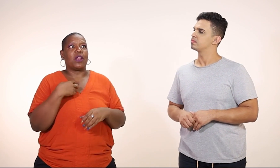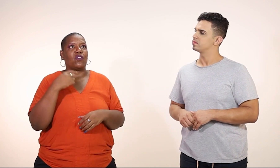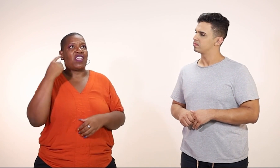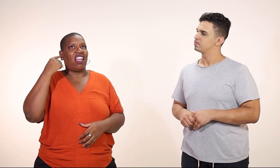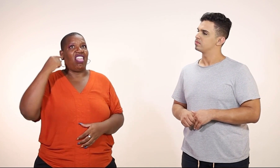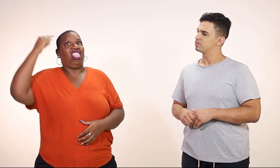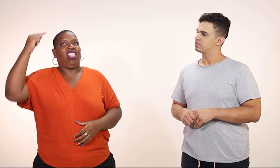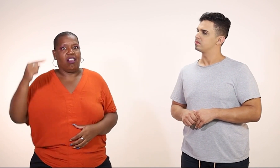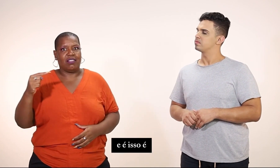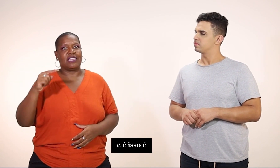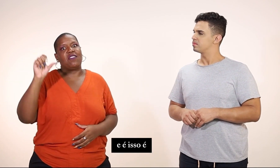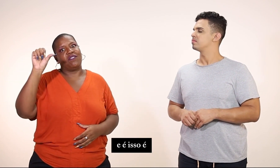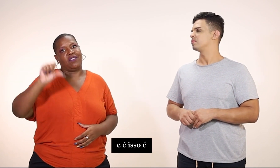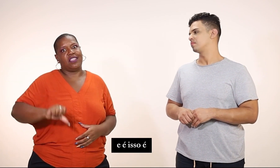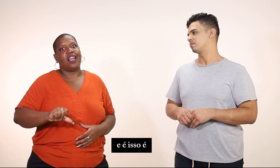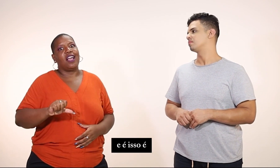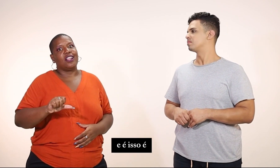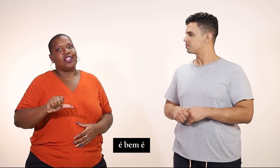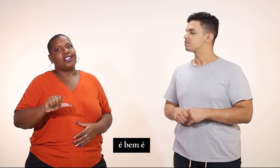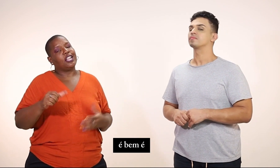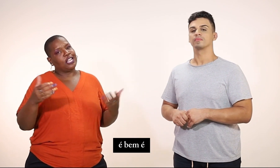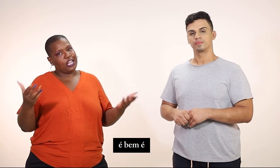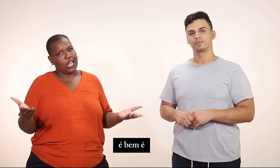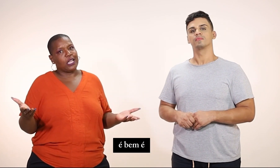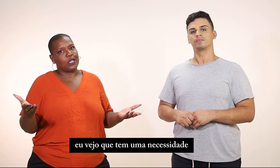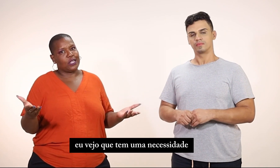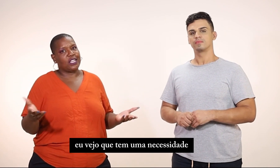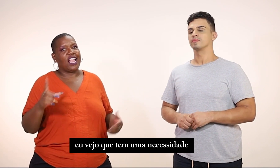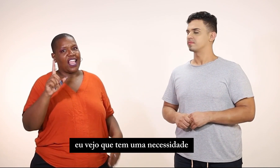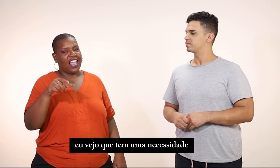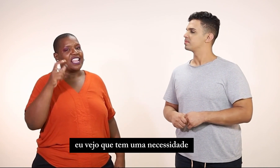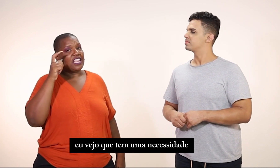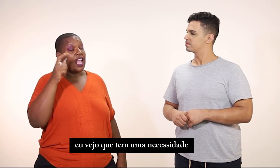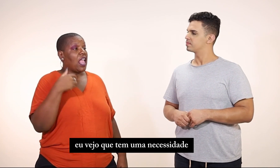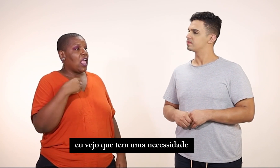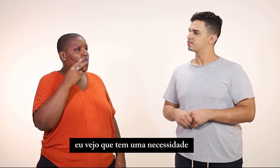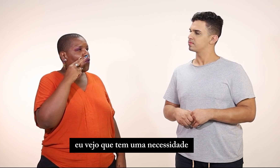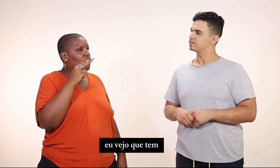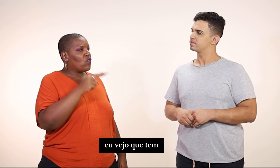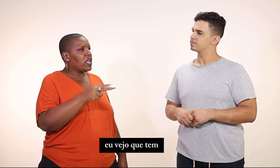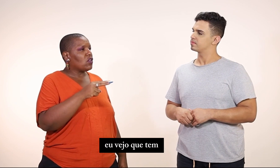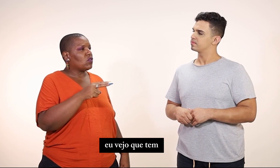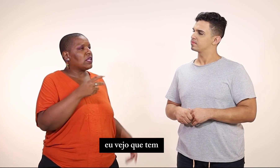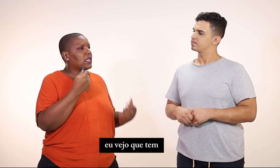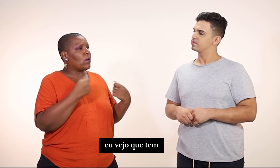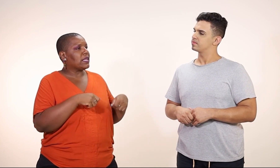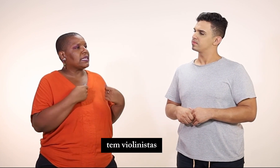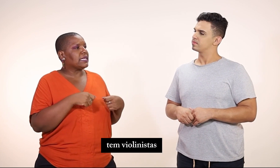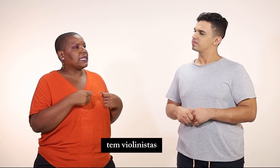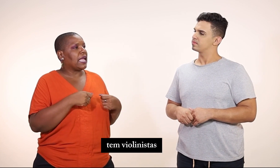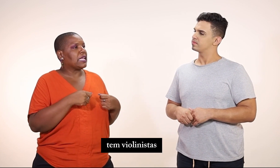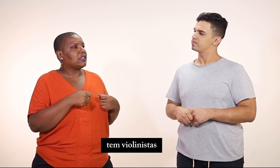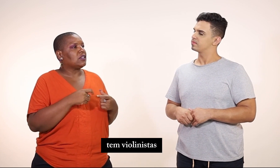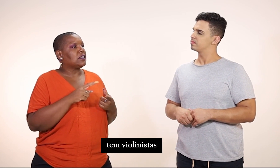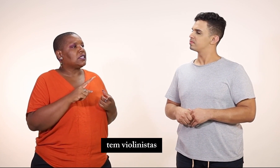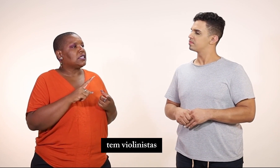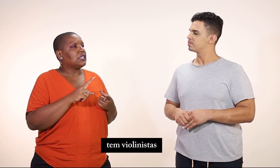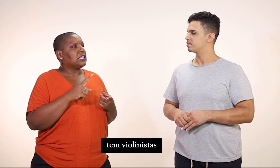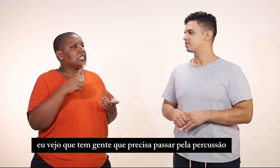tudo. E é isso. Eu vejo que tem uma necessidade, eu vejo que tem violinistas, eu vejo que